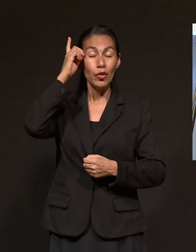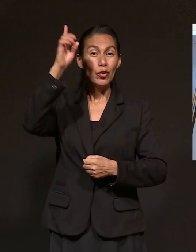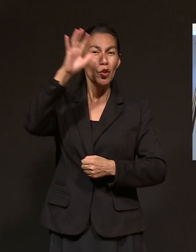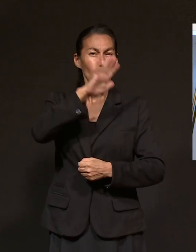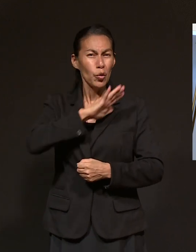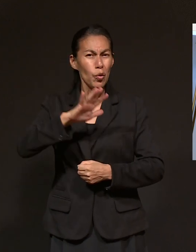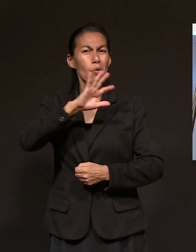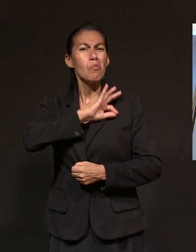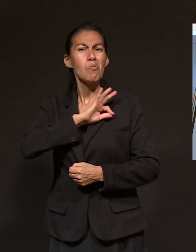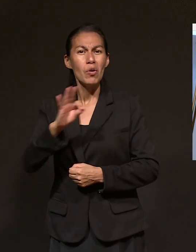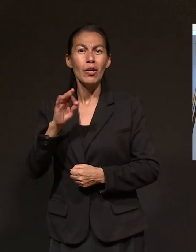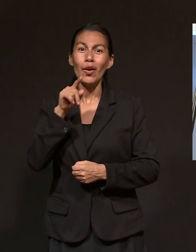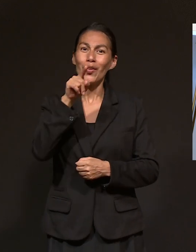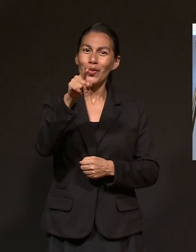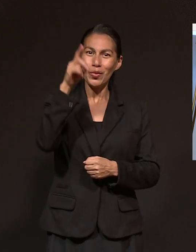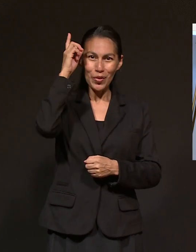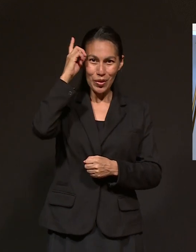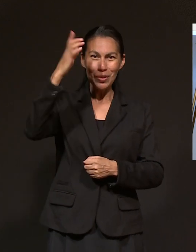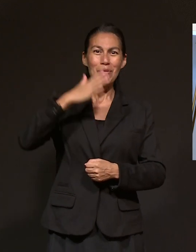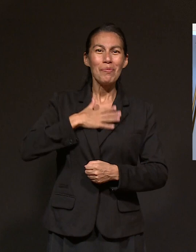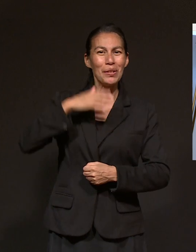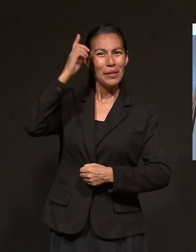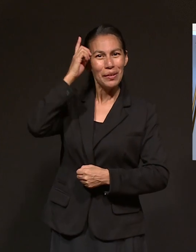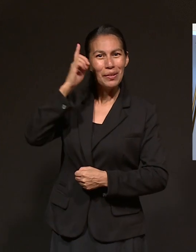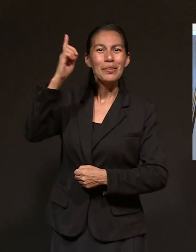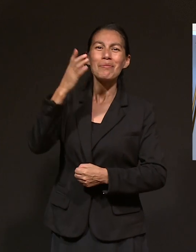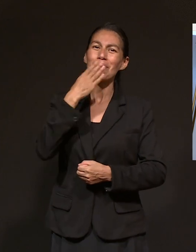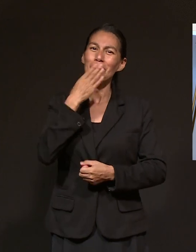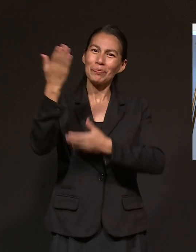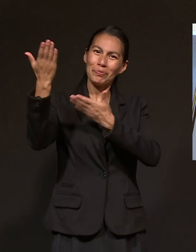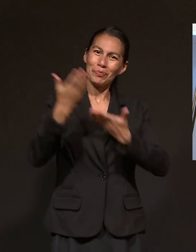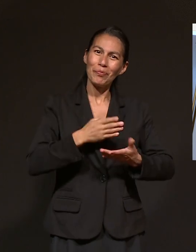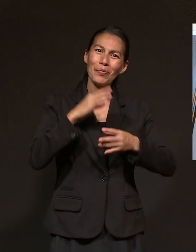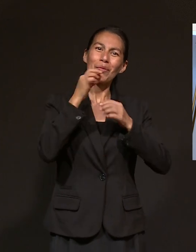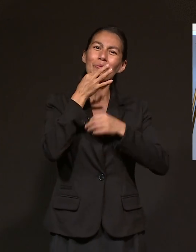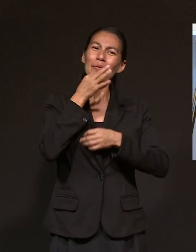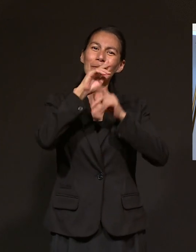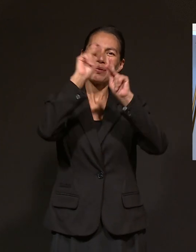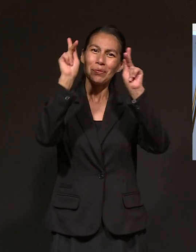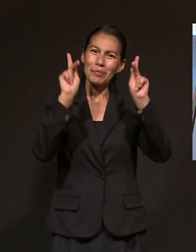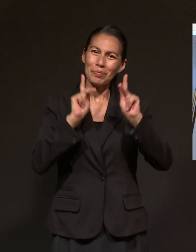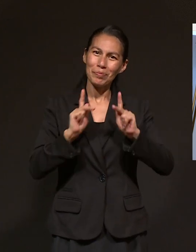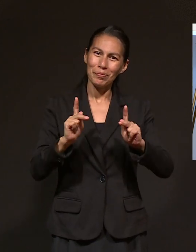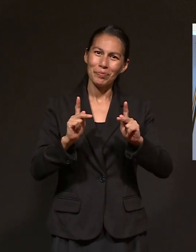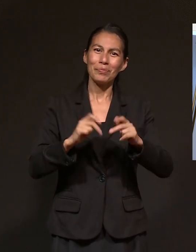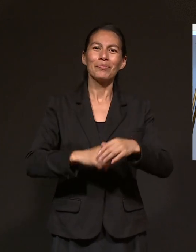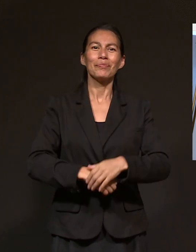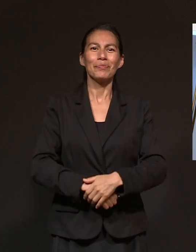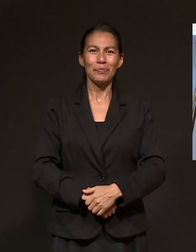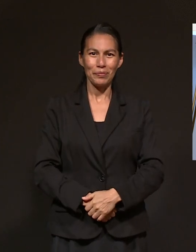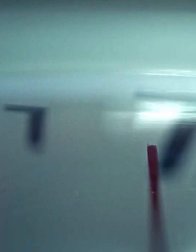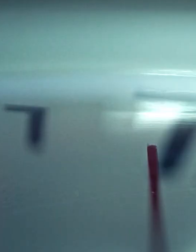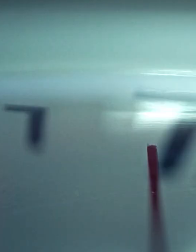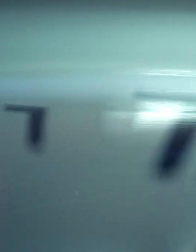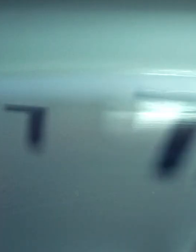el Dios de lo imposible, tu Dios y mi Dios. Bienvenidos a Un Momento de Paz.